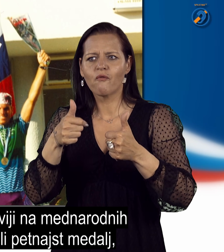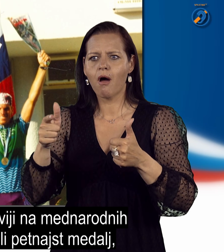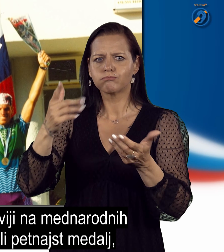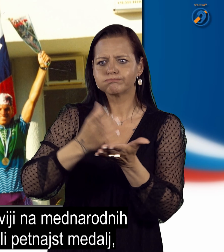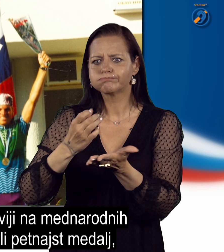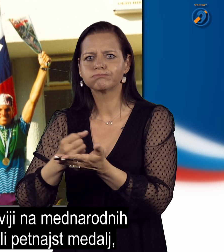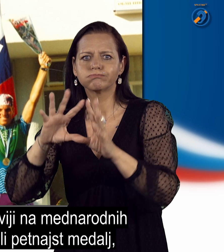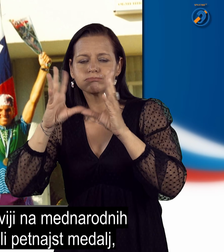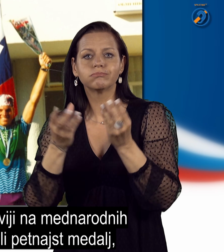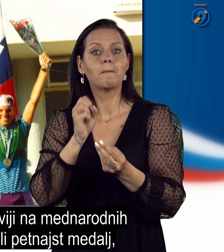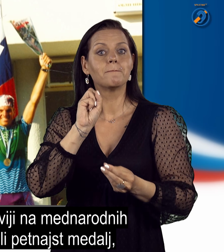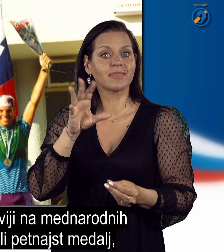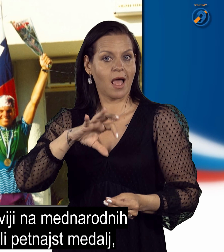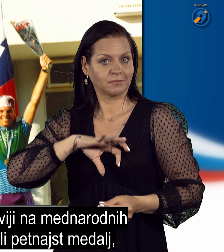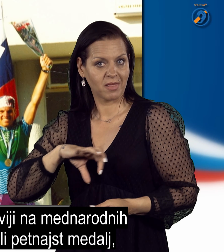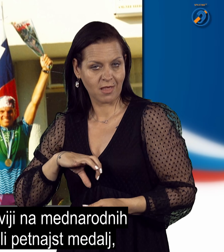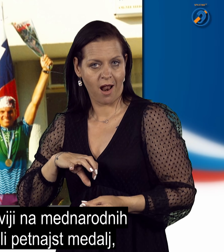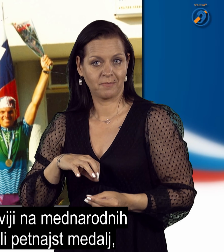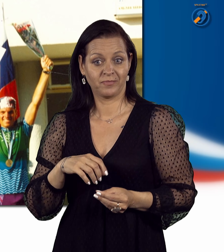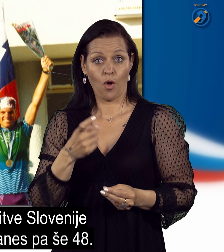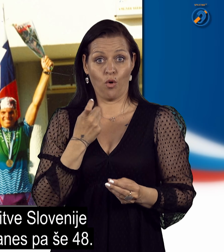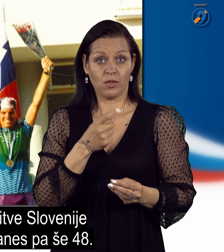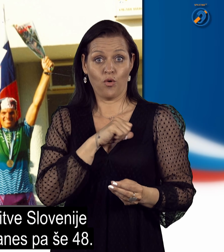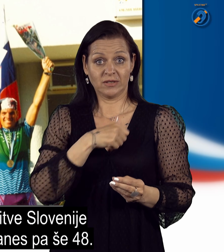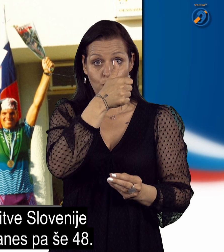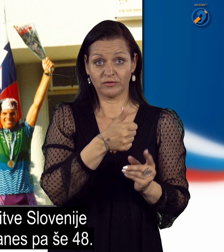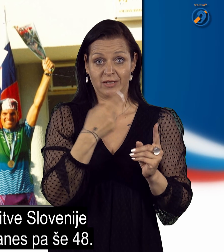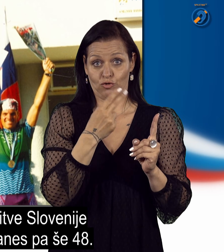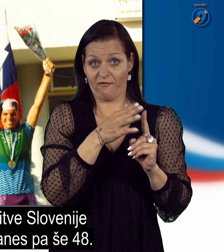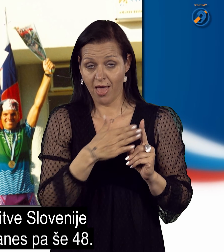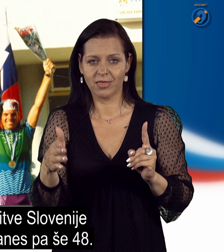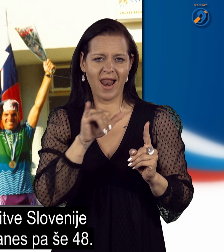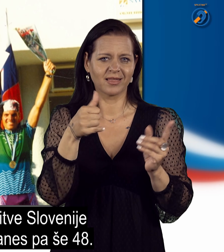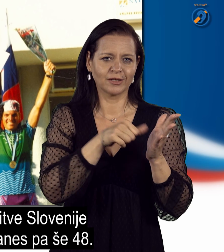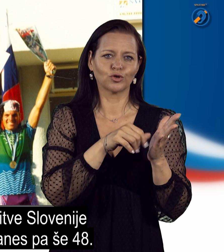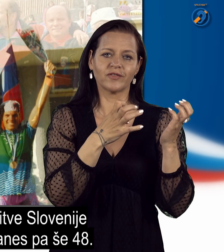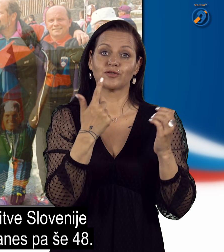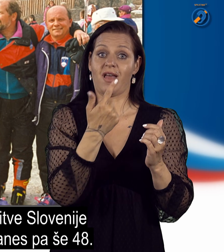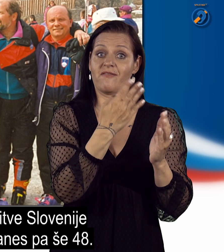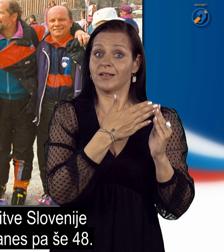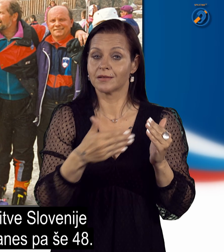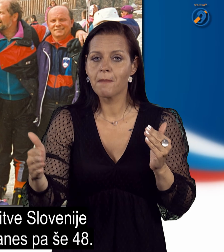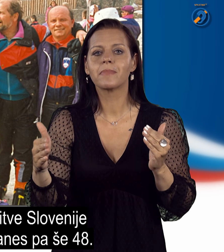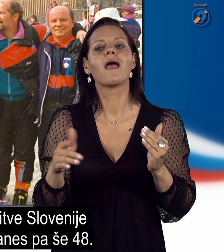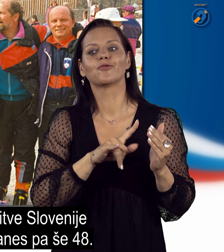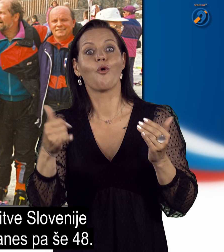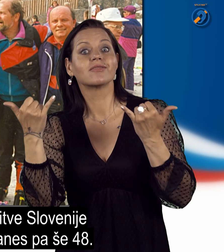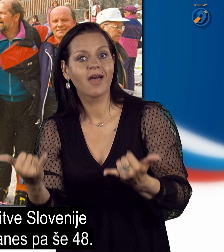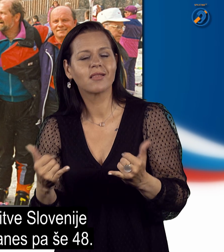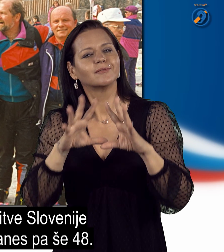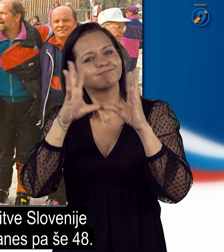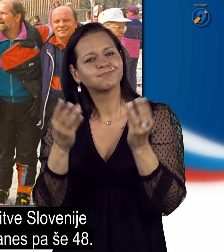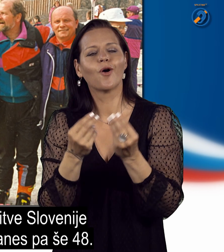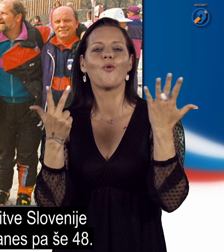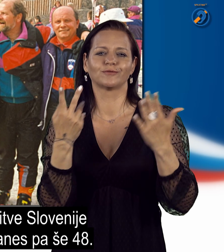osvojili 15 medalj. Od osamosvojitve Slovenije leta 1992 do danes pa še